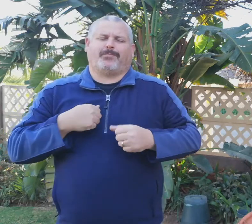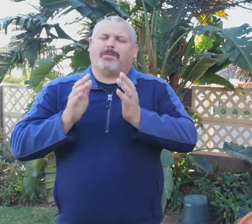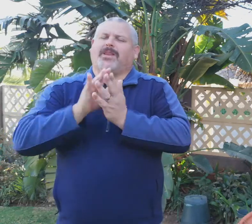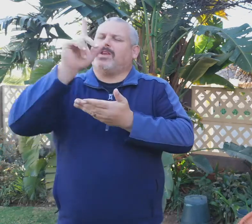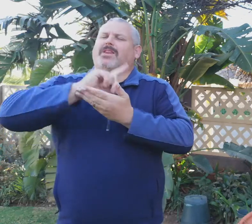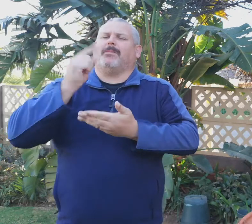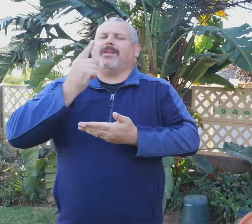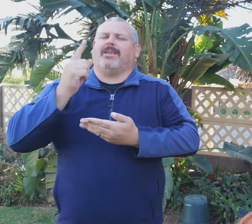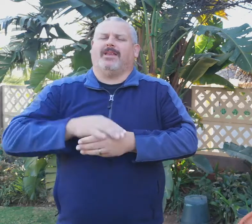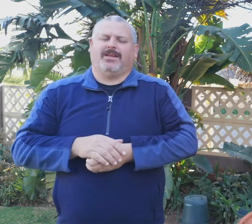love. Bid in our manier.